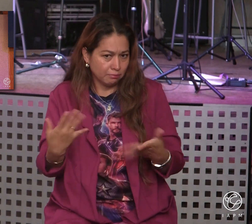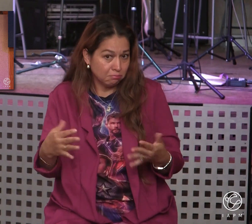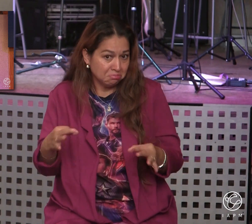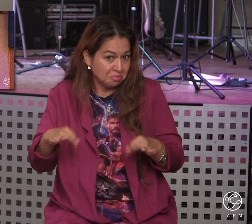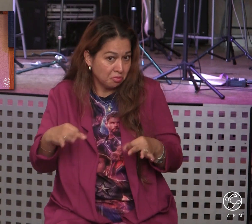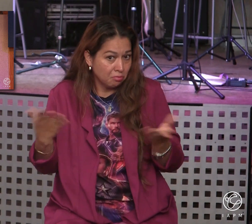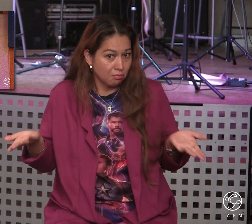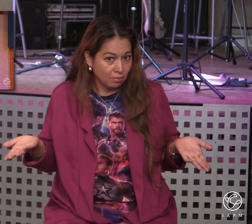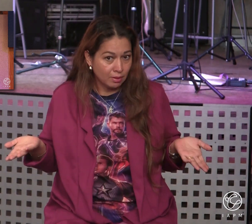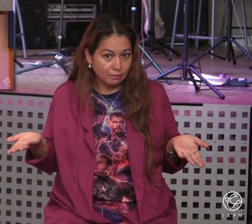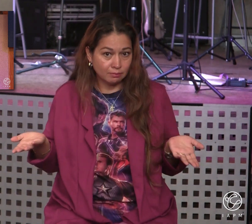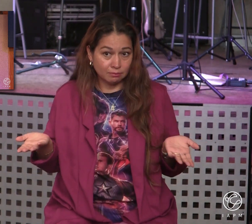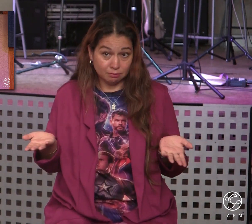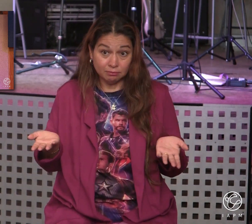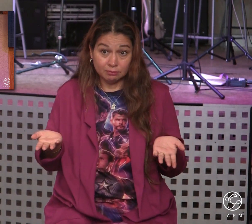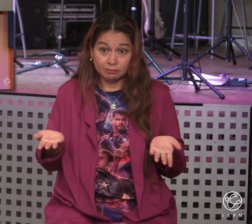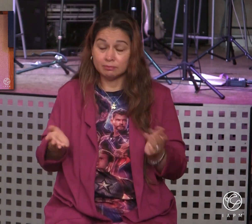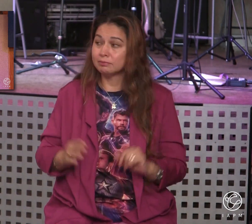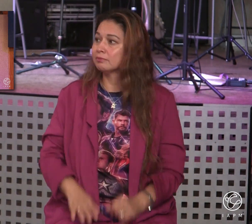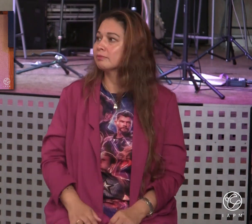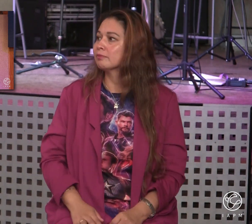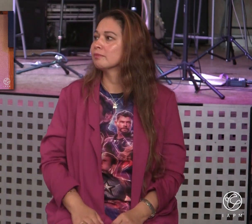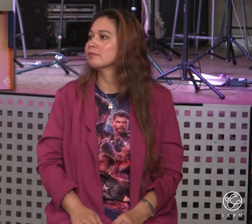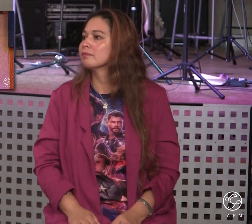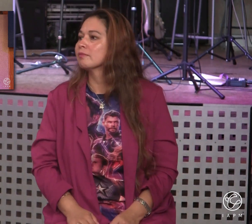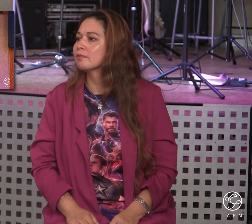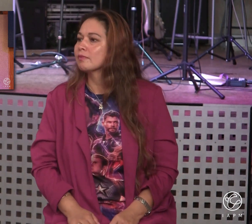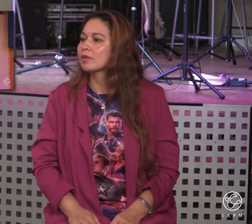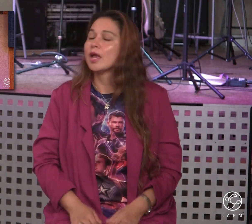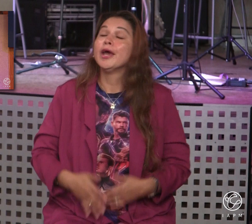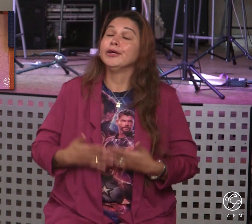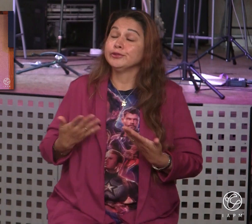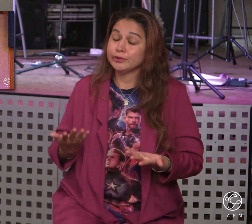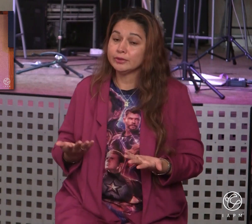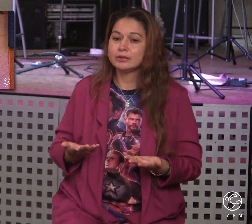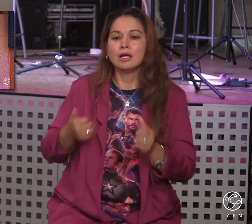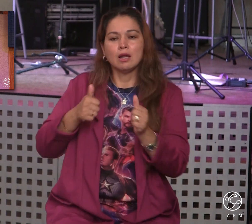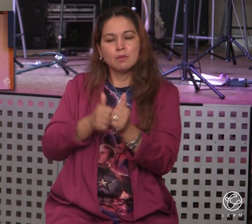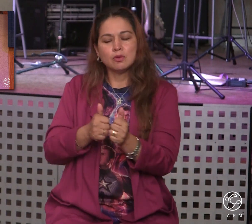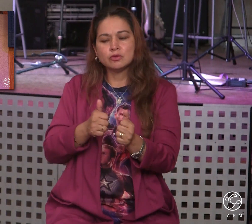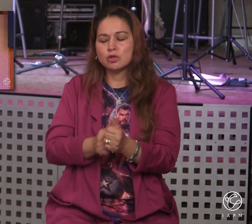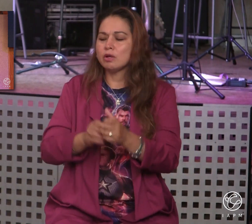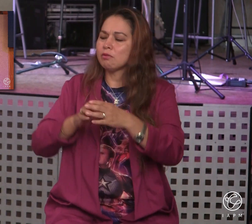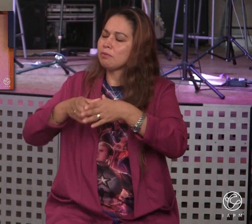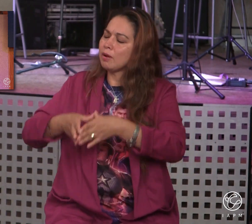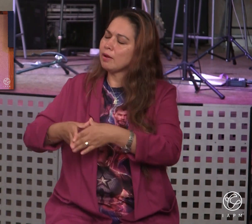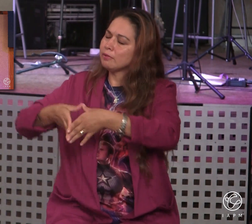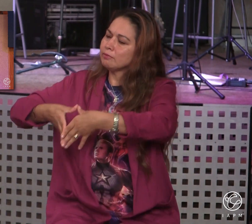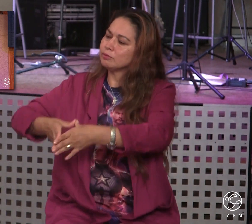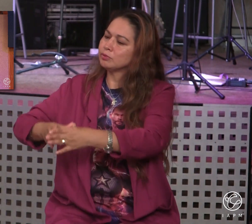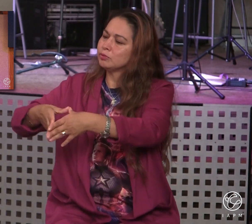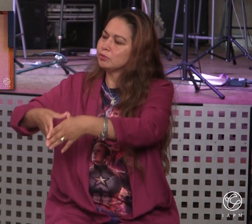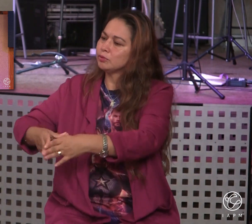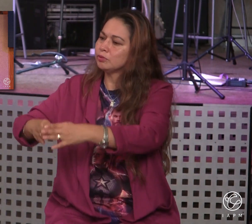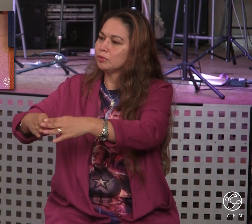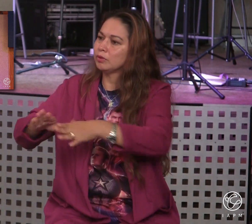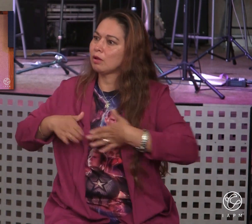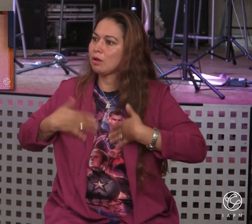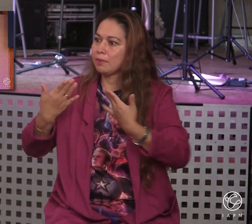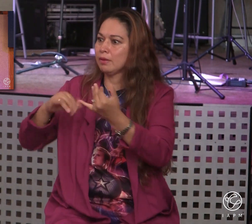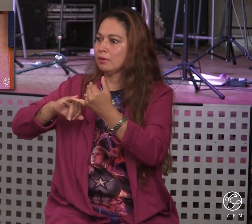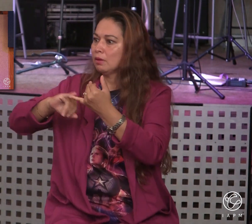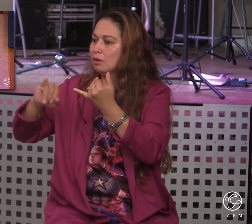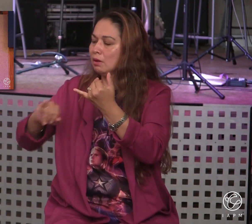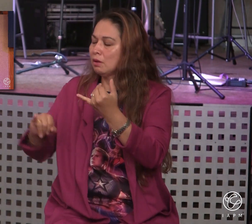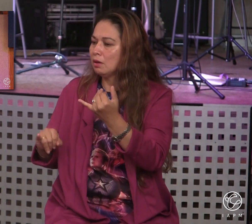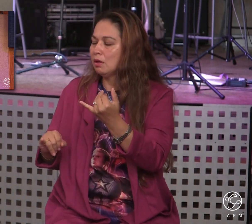Son preguntas lícitas. El Señor no se va a escandalizar con ese tipo de cosas a veces cuando las hacemos. Créeme, por lo menos